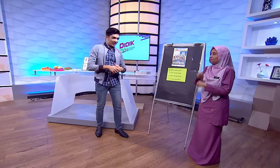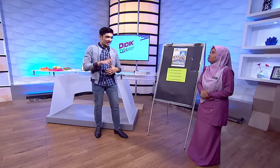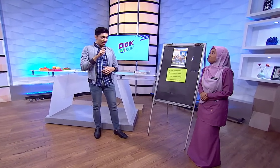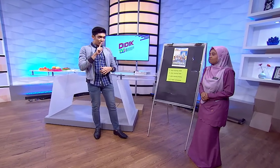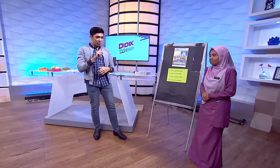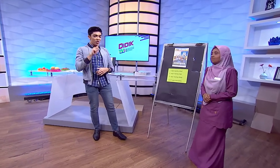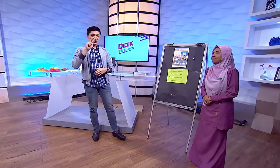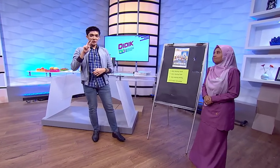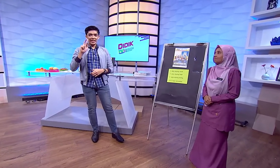yes123